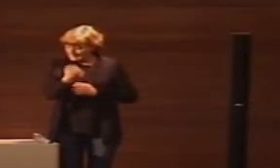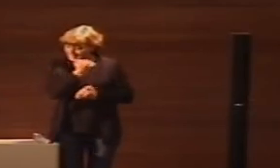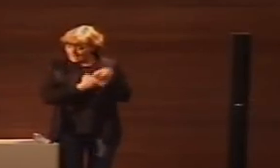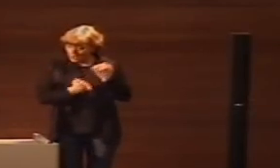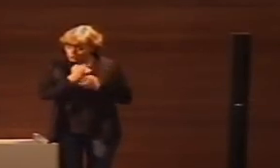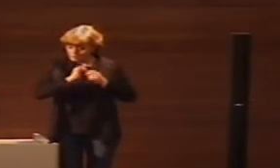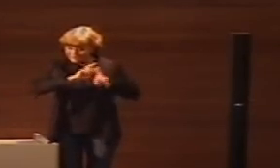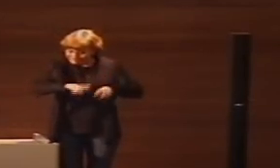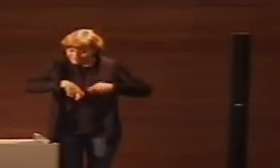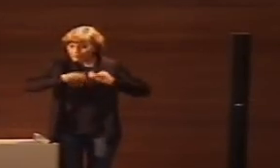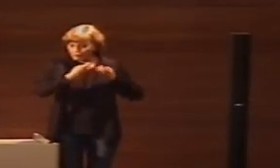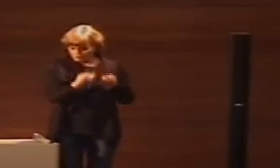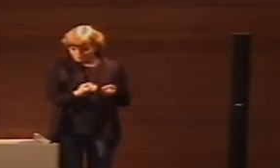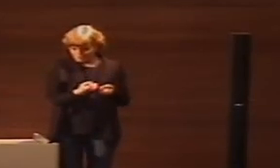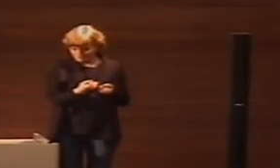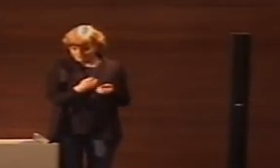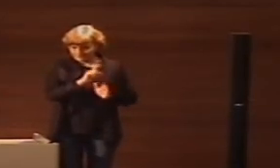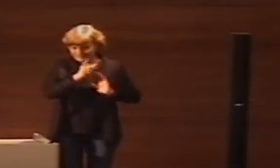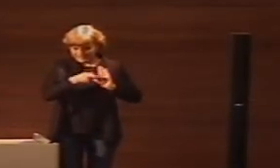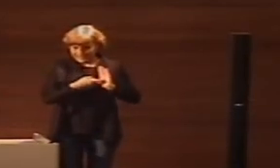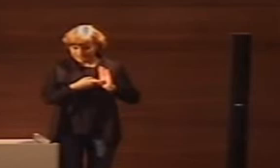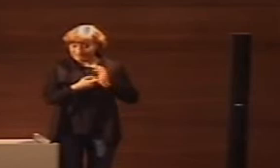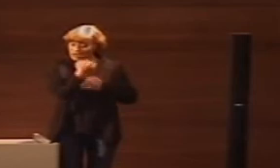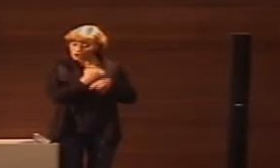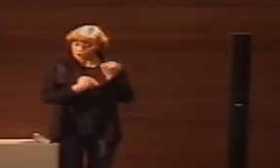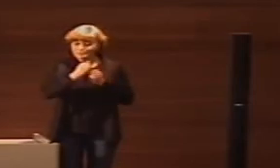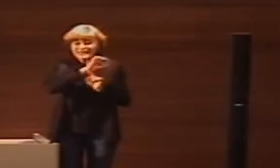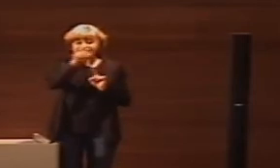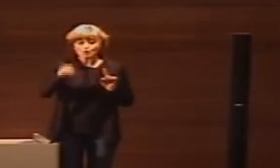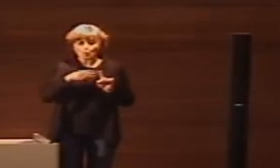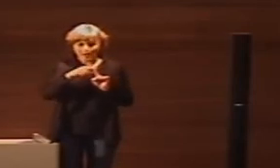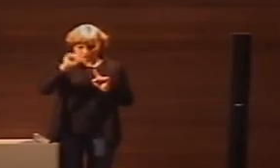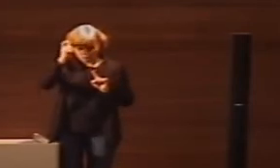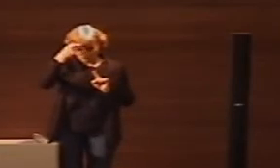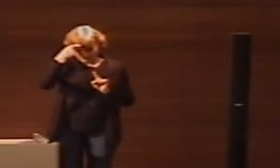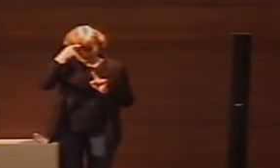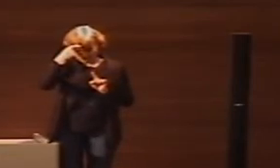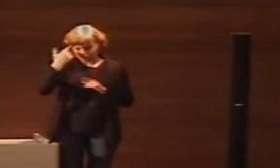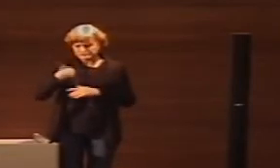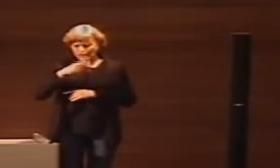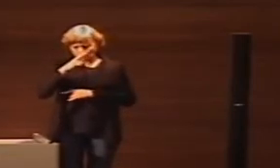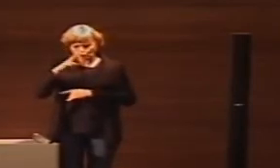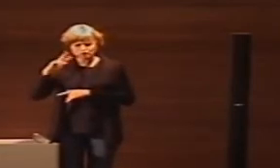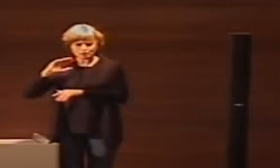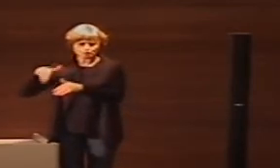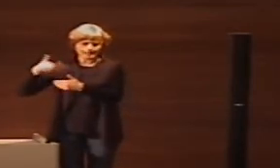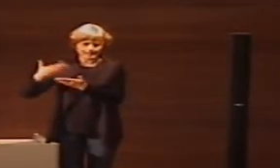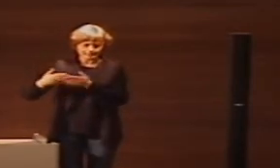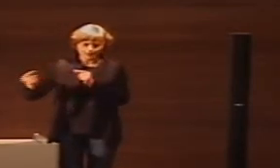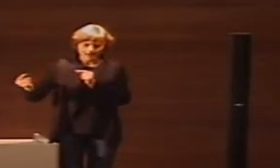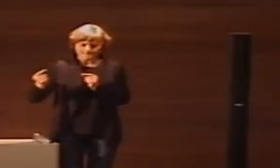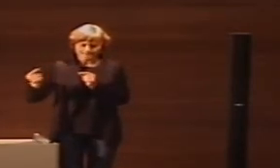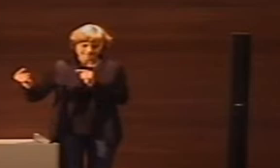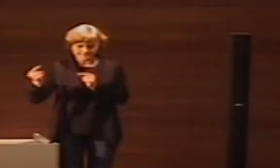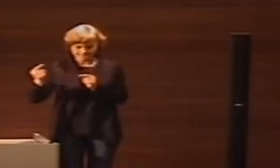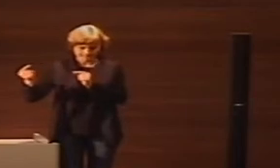El paquete de reforma legislativa de economía circular lleva discutiéndose pues, 2 años y se prevé